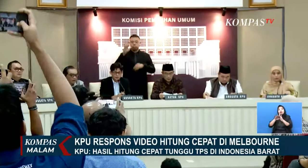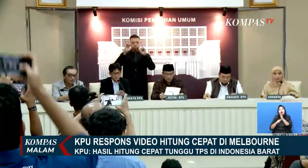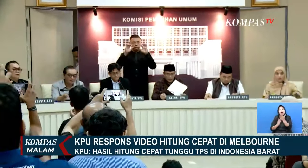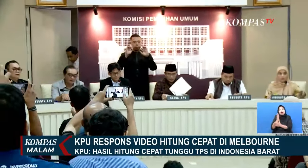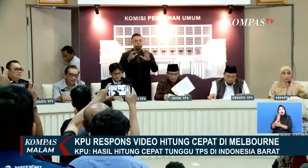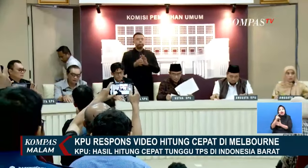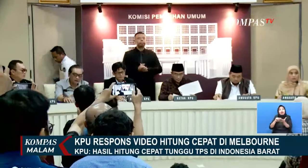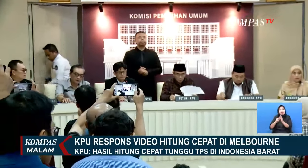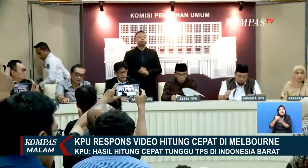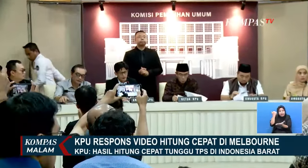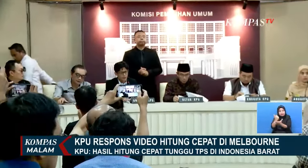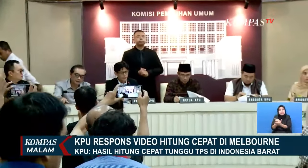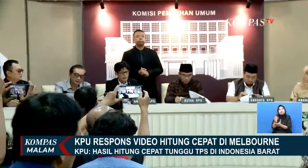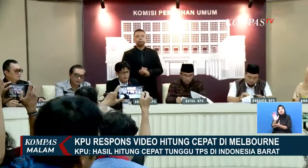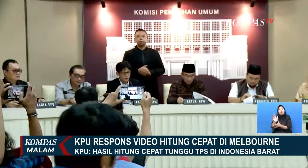tidak